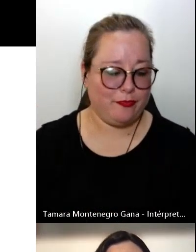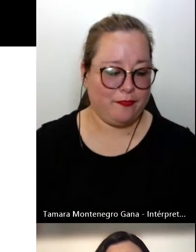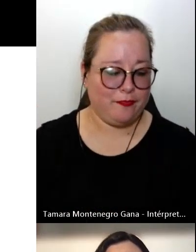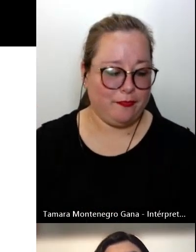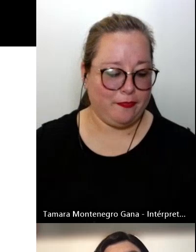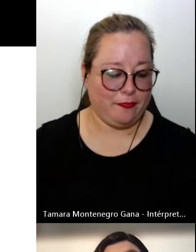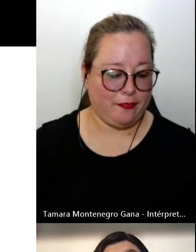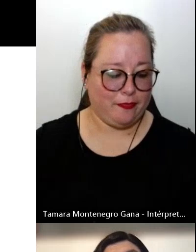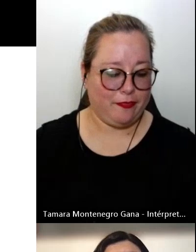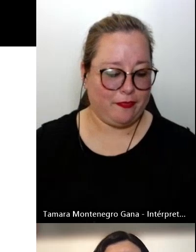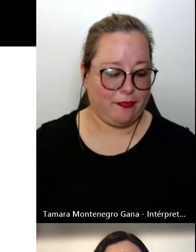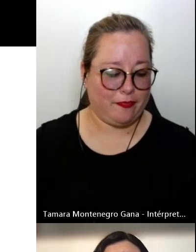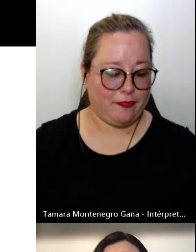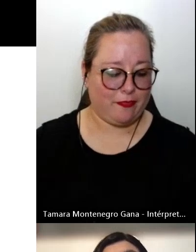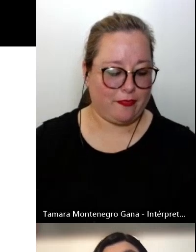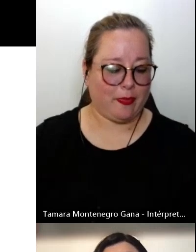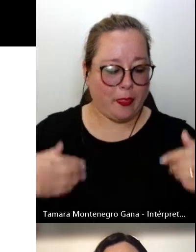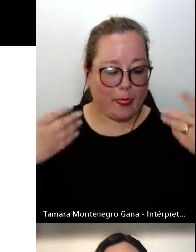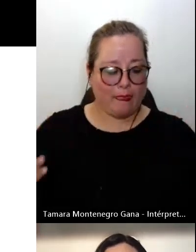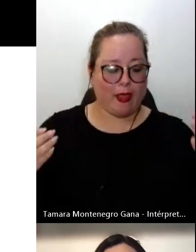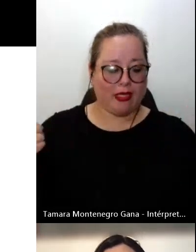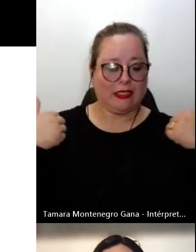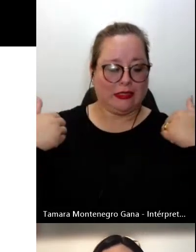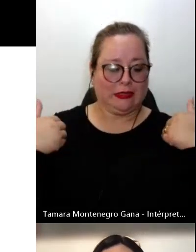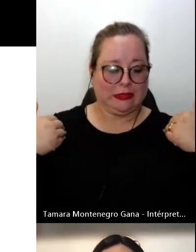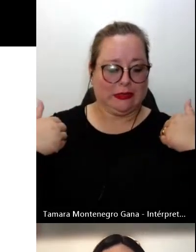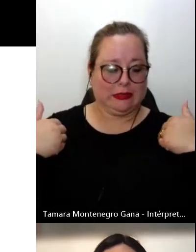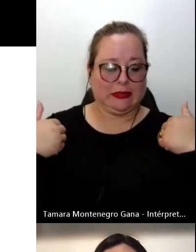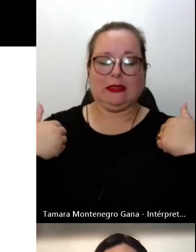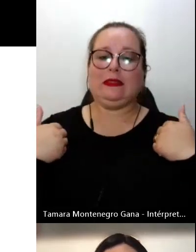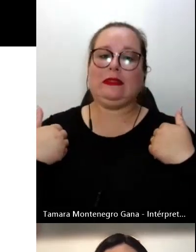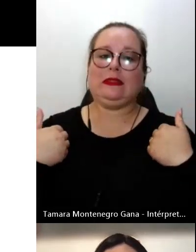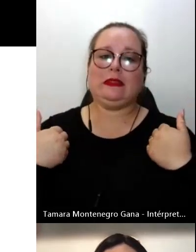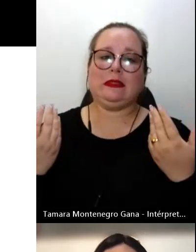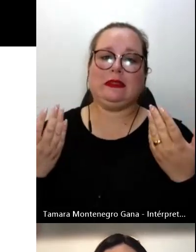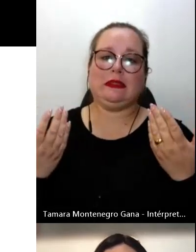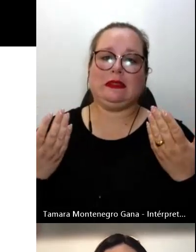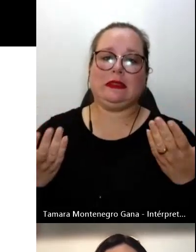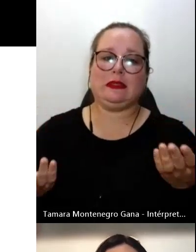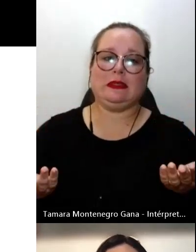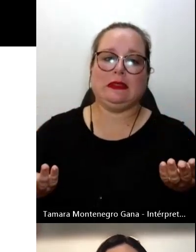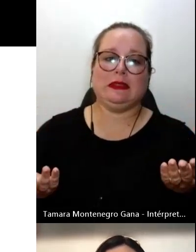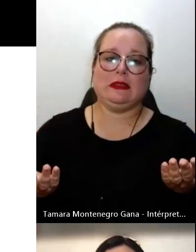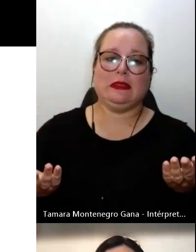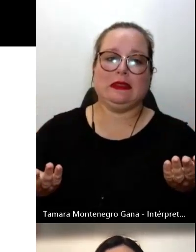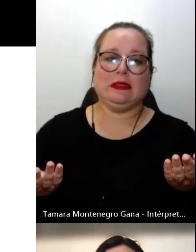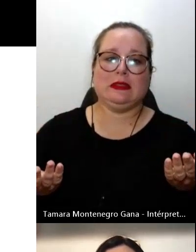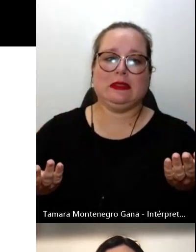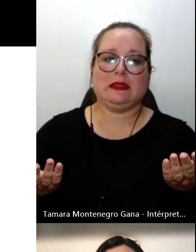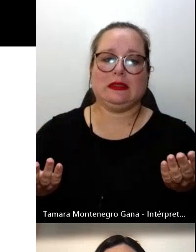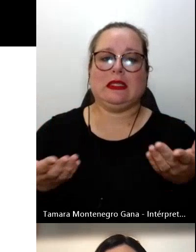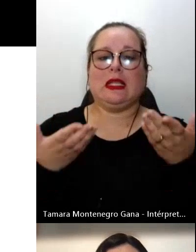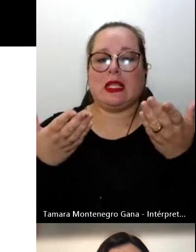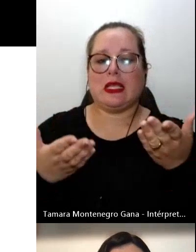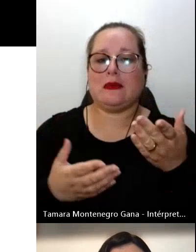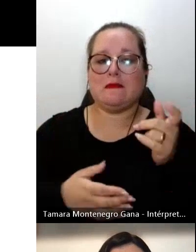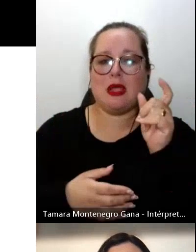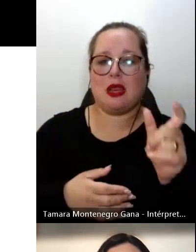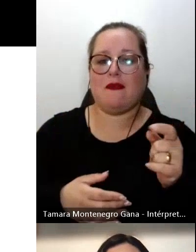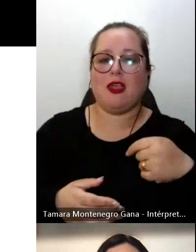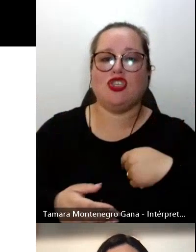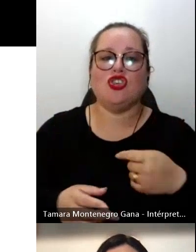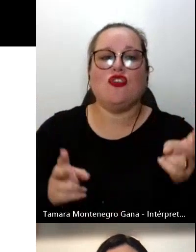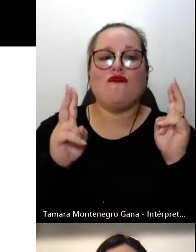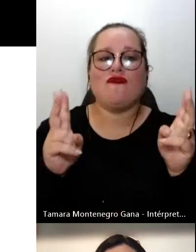Entonces, en la práctica esto se da, y ahí aparecían esta frase, ¿no? Yo viví